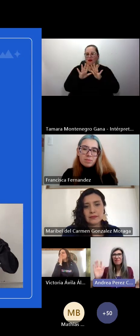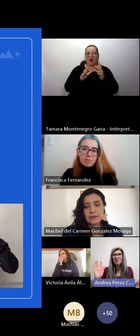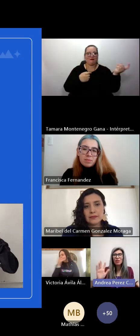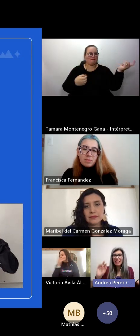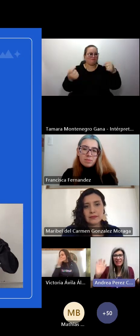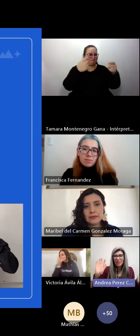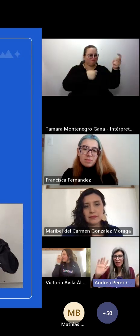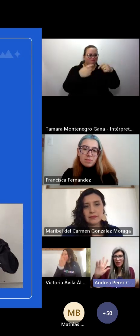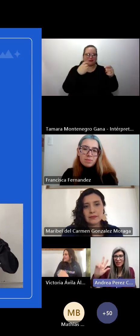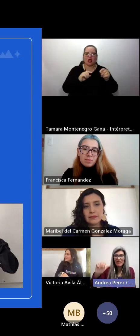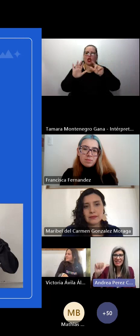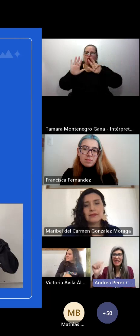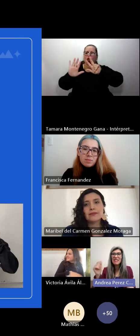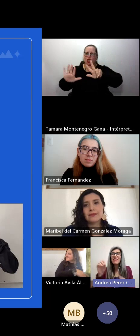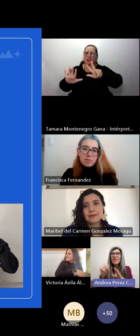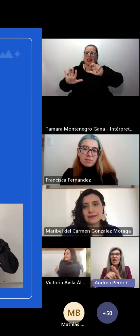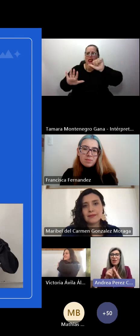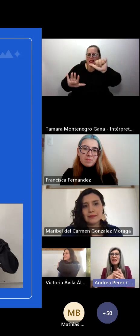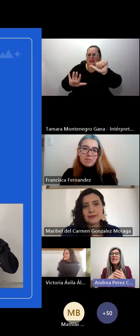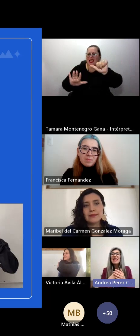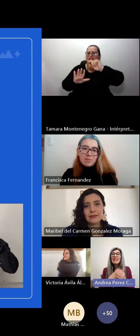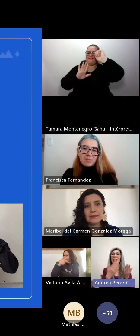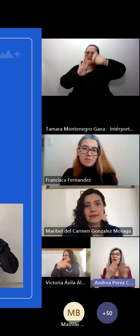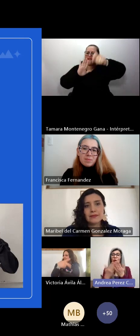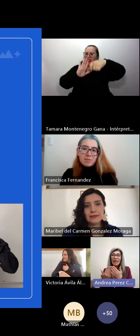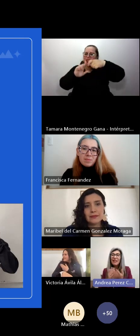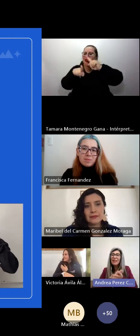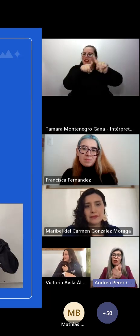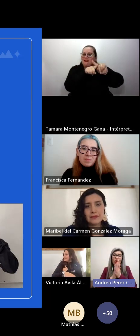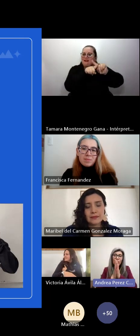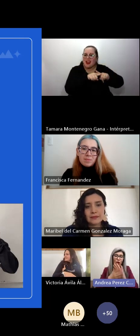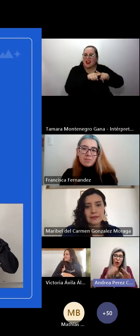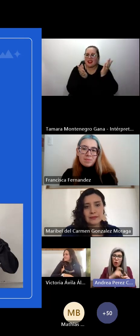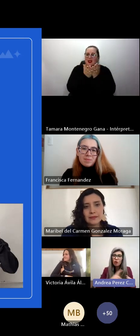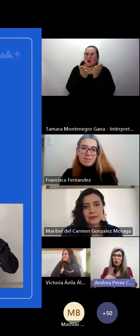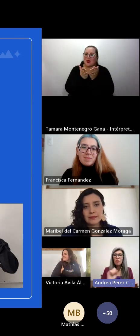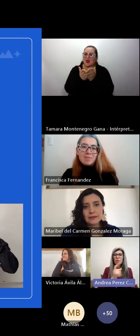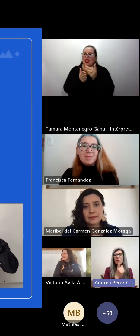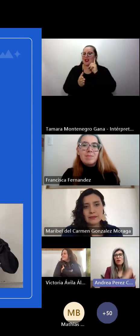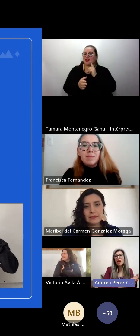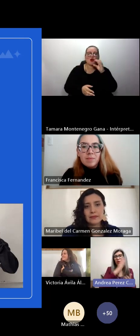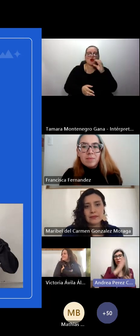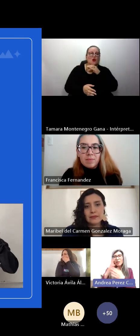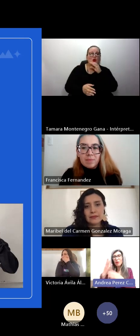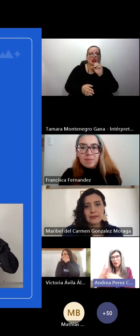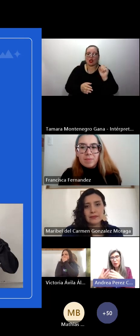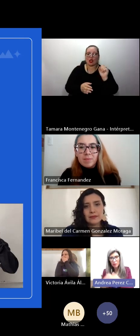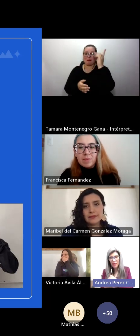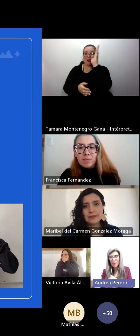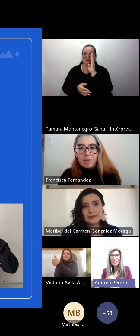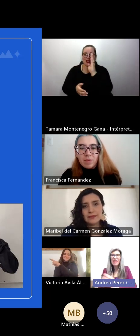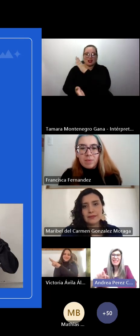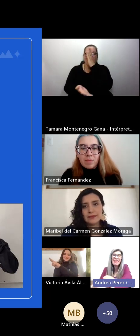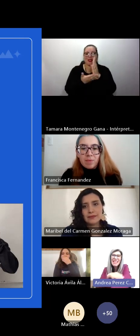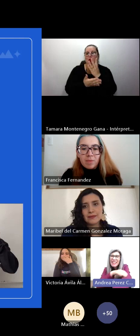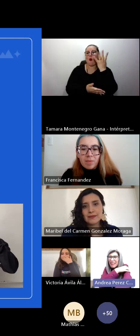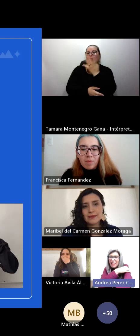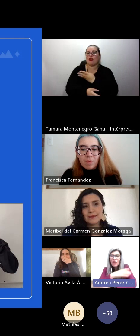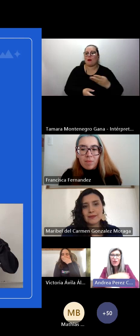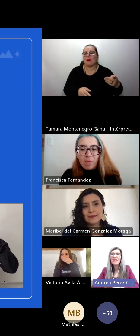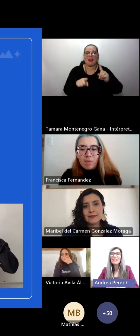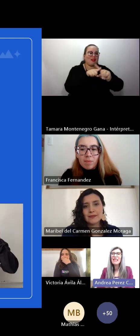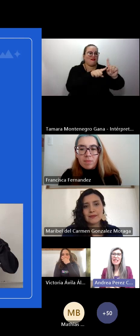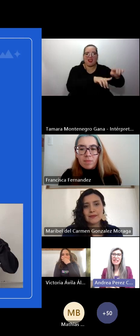de 80, no sé, 86 videos de estudiantes de todos los cursos de primero básico hasta cuarto medio, de